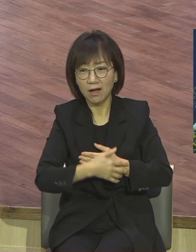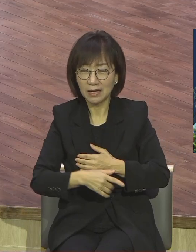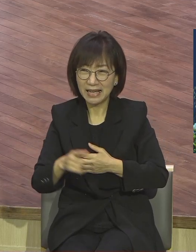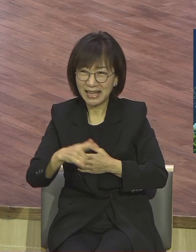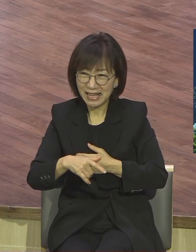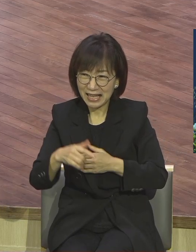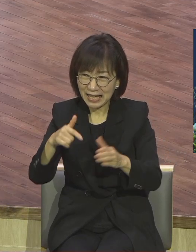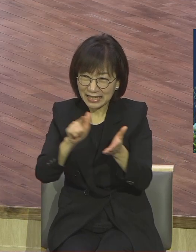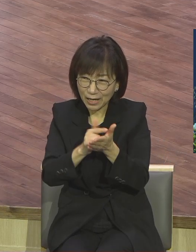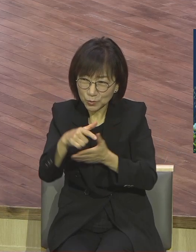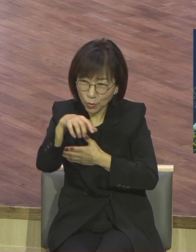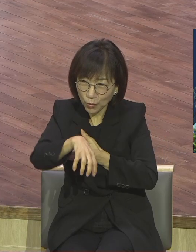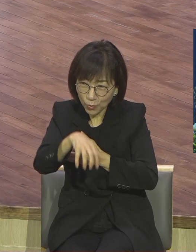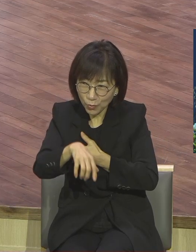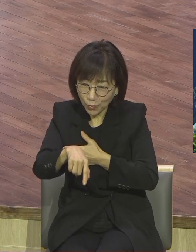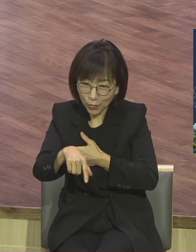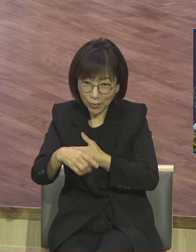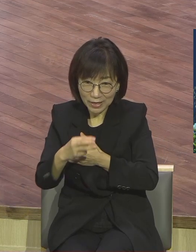플랫폼이 되느냐?